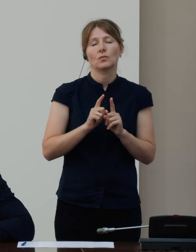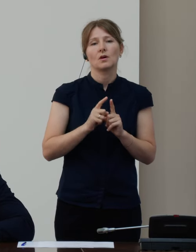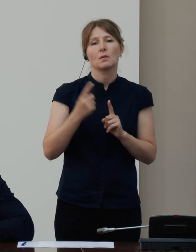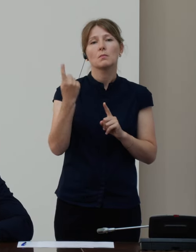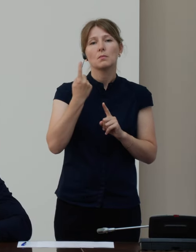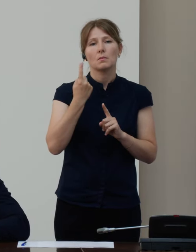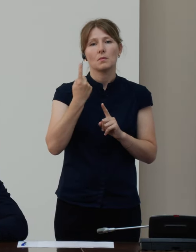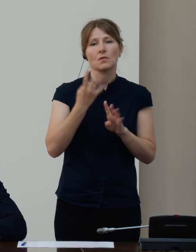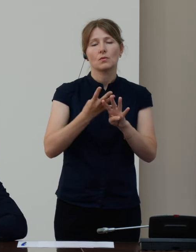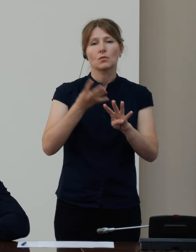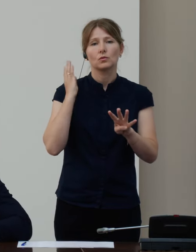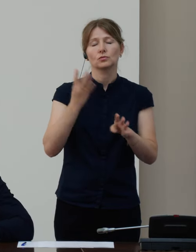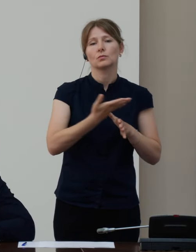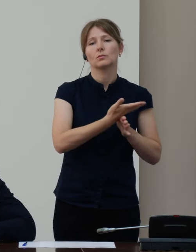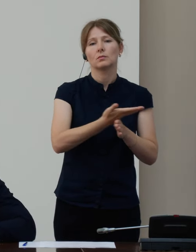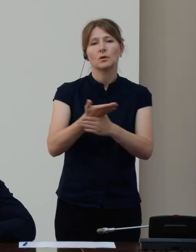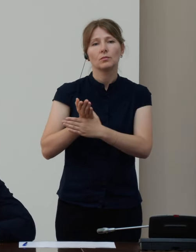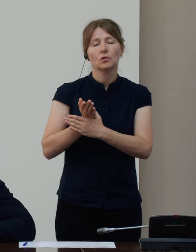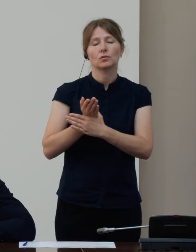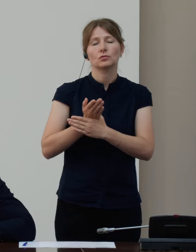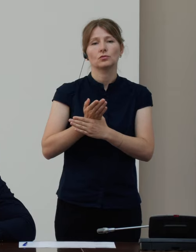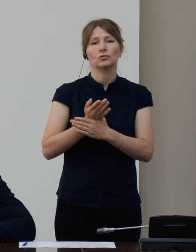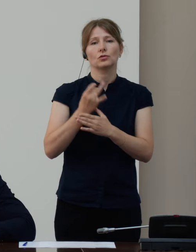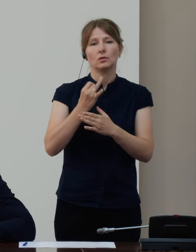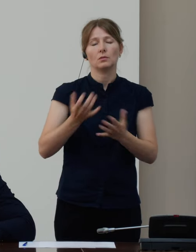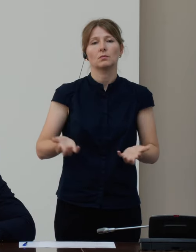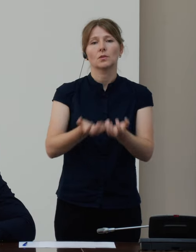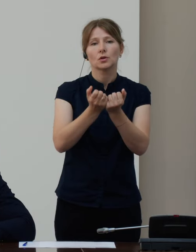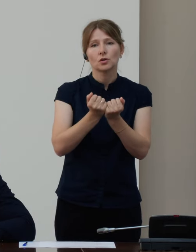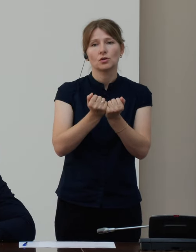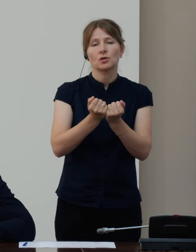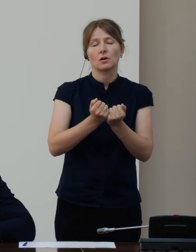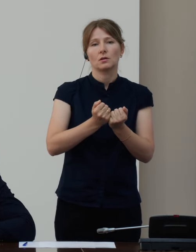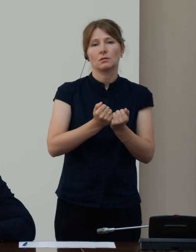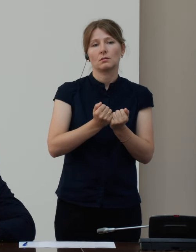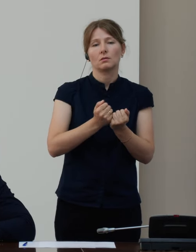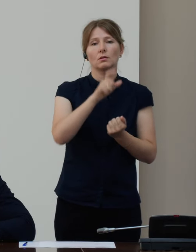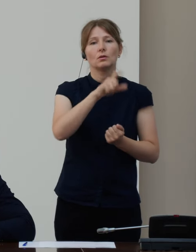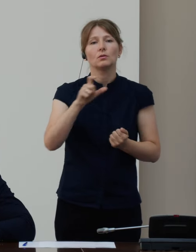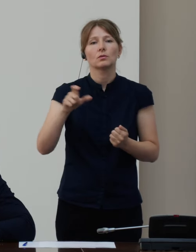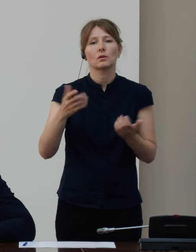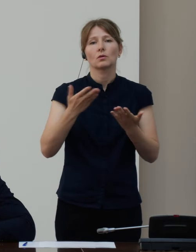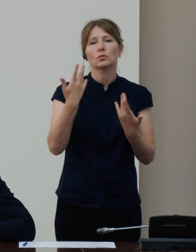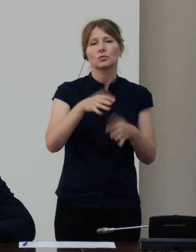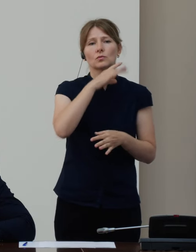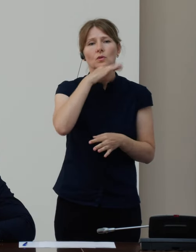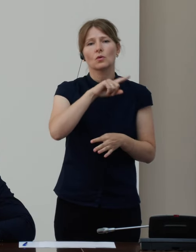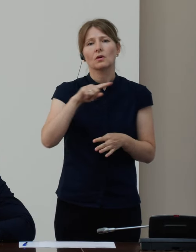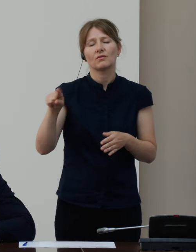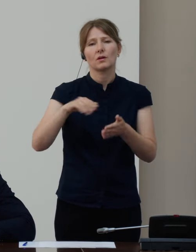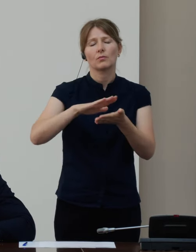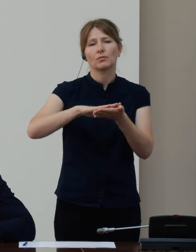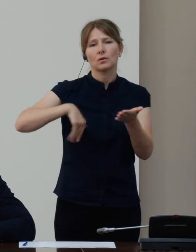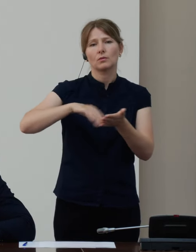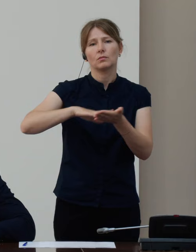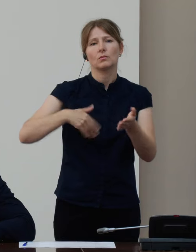linie. Investiții care au lipsit cu desăvârșire mulți ani la rând și